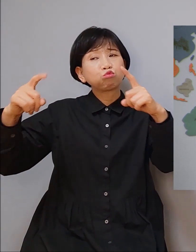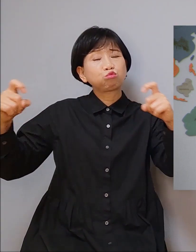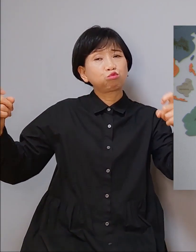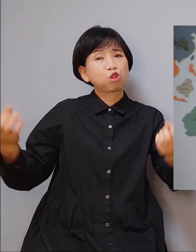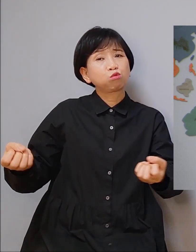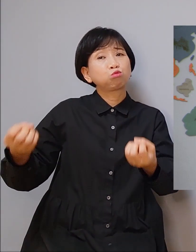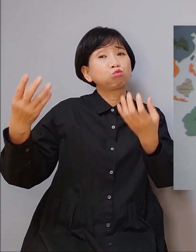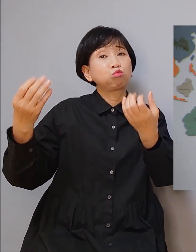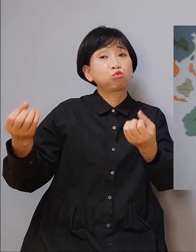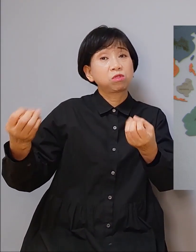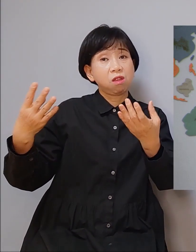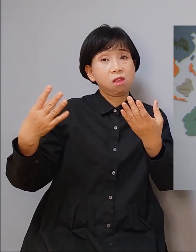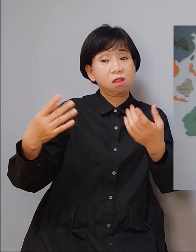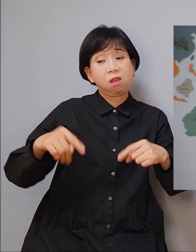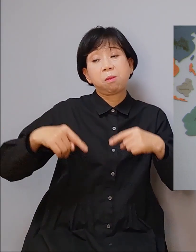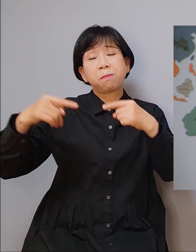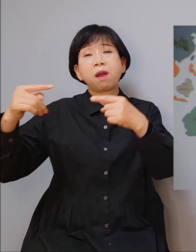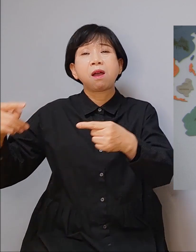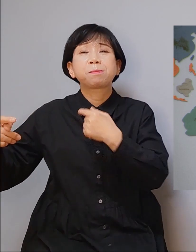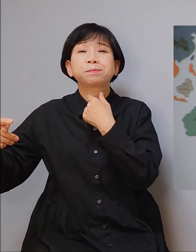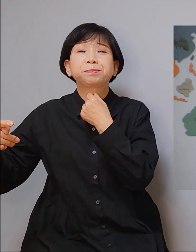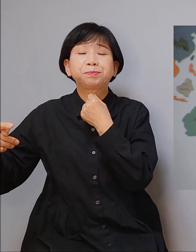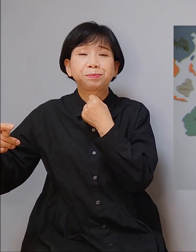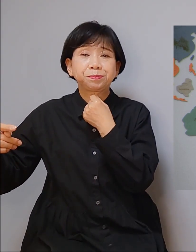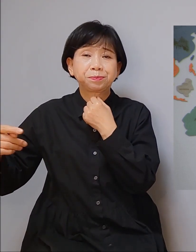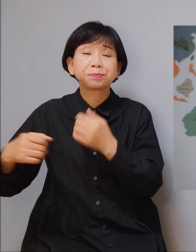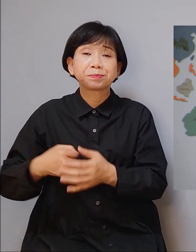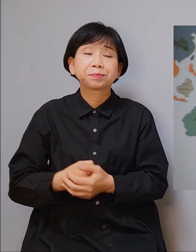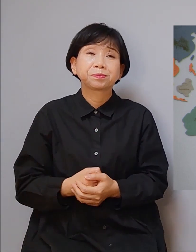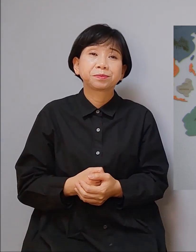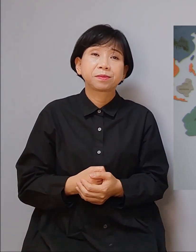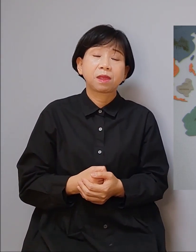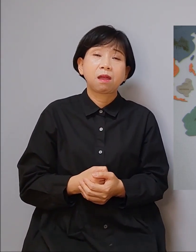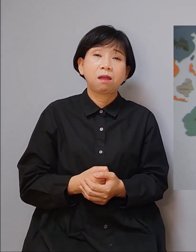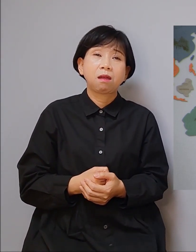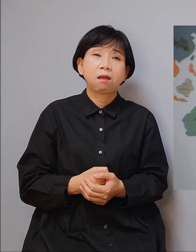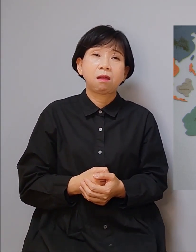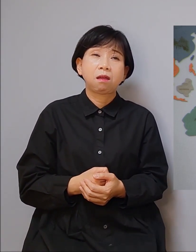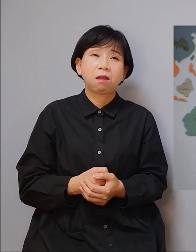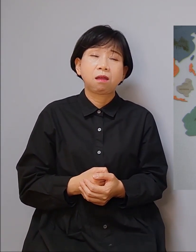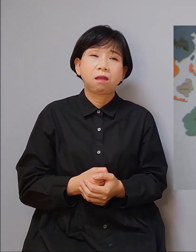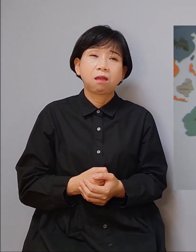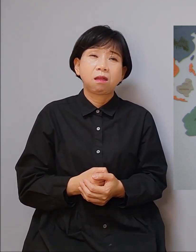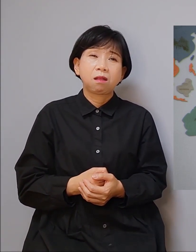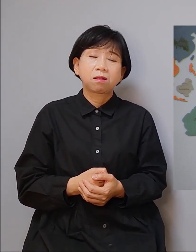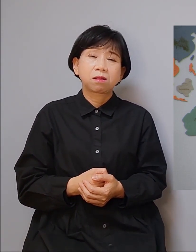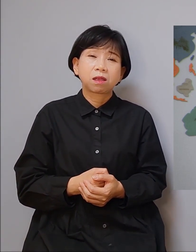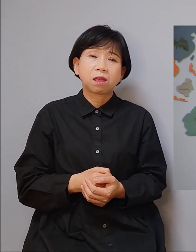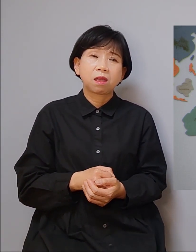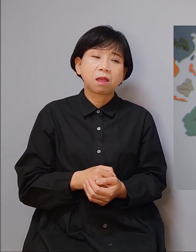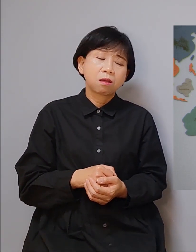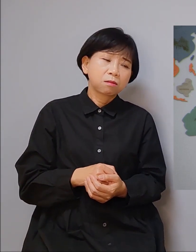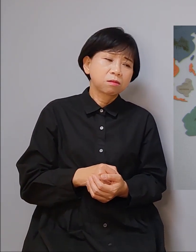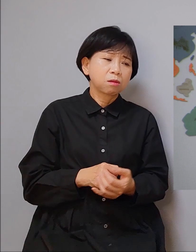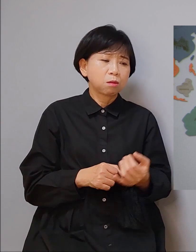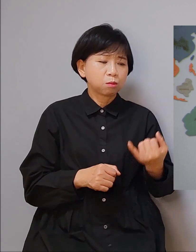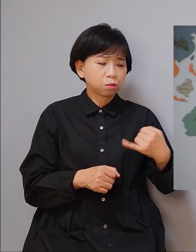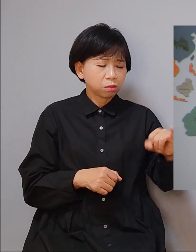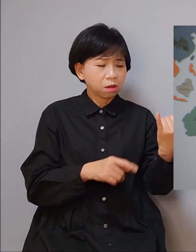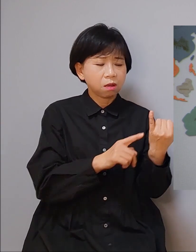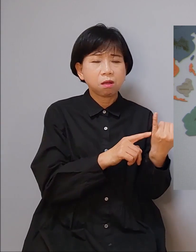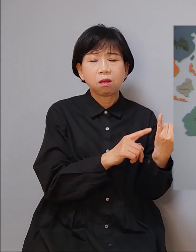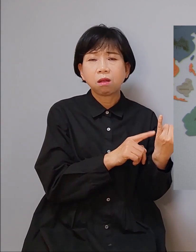눈에 띄어서 그 허영심으로 혹시나 이 왕자하고 결혼하지 않을까 들뜬 마음인